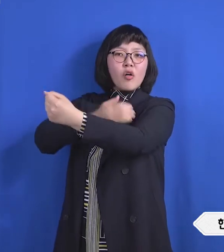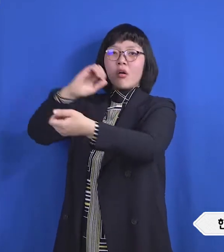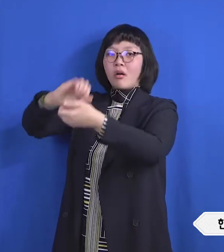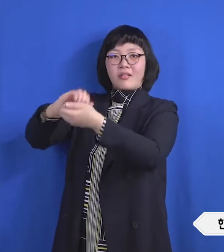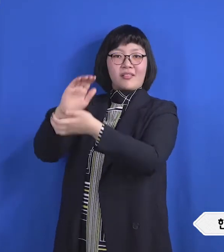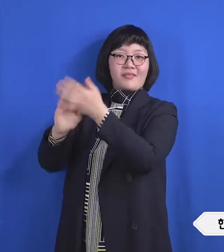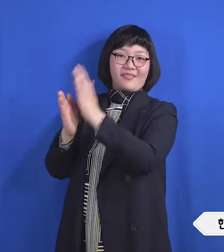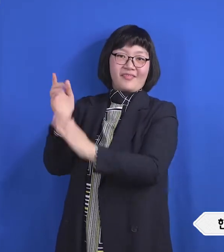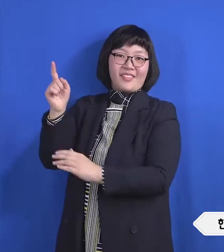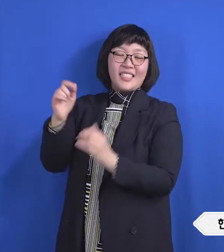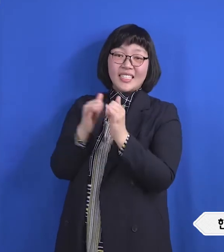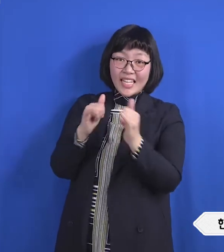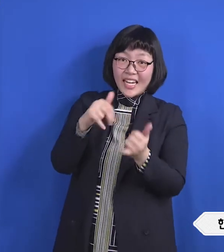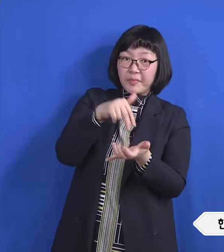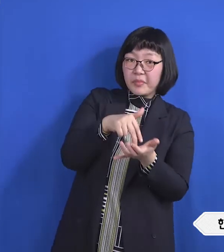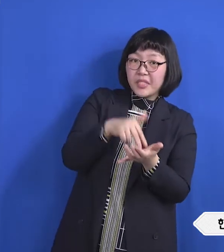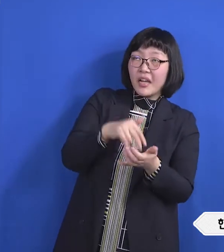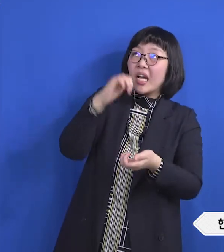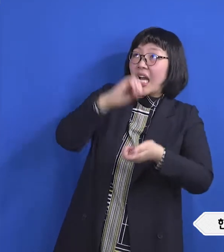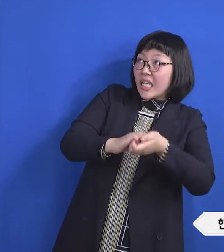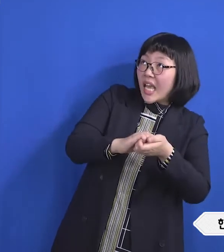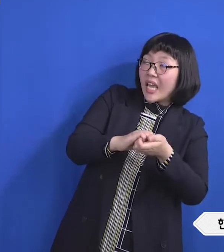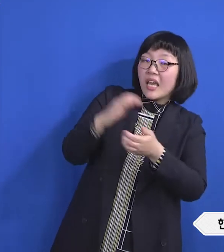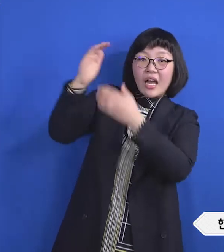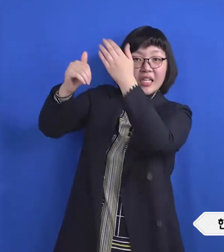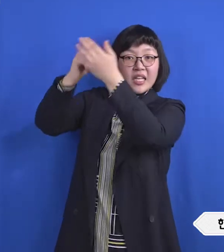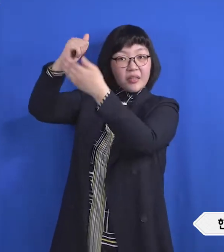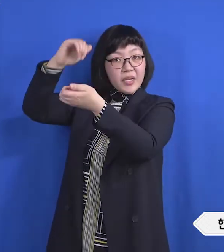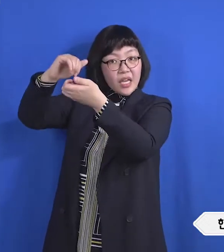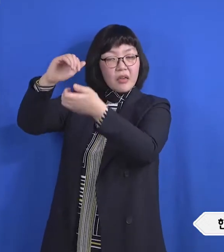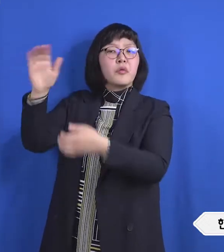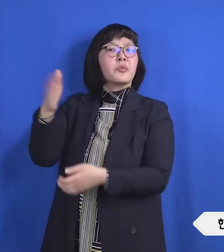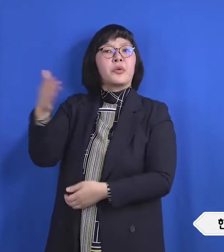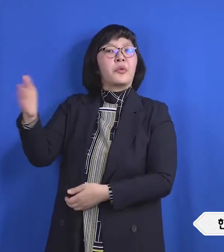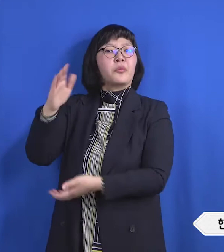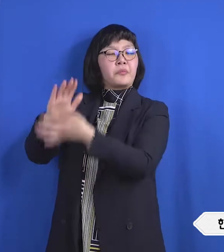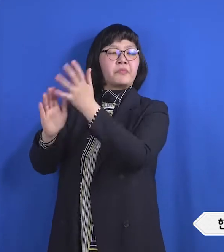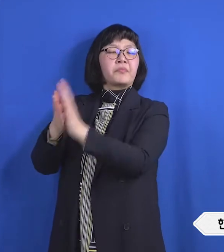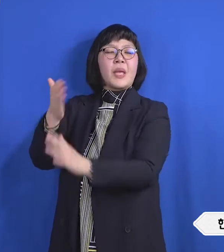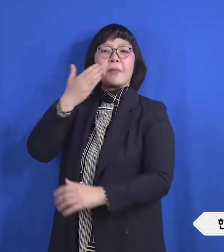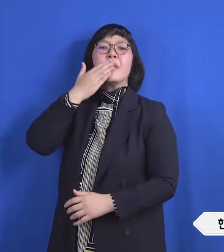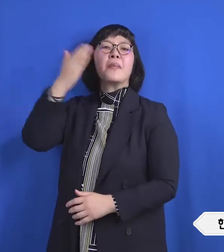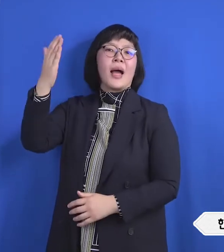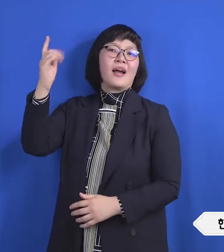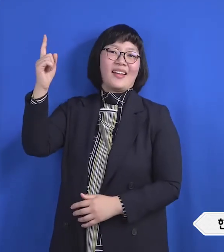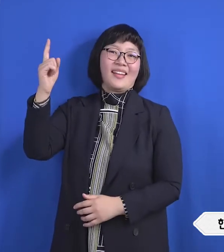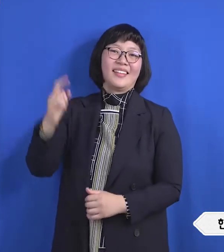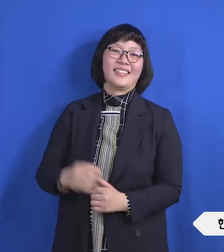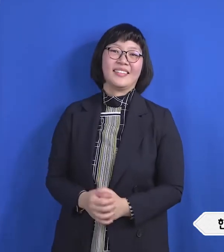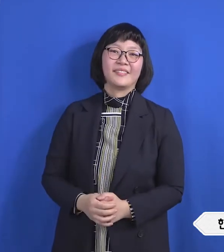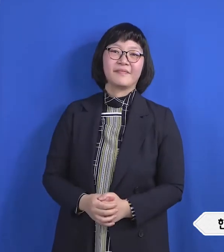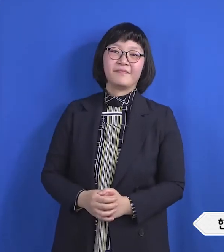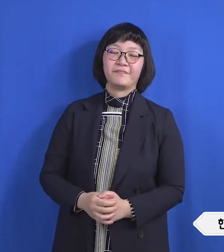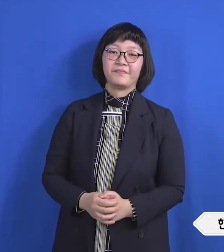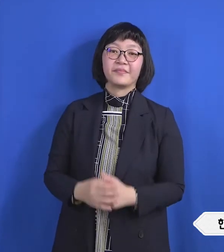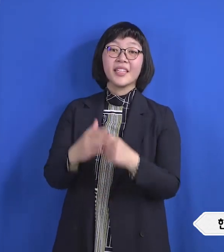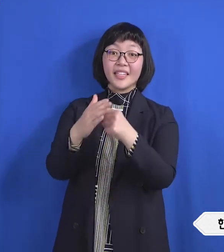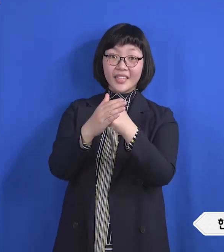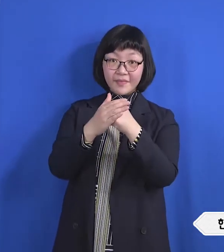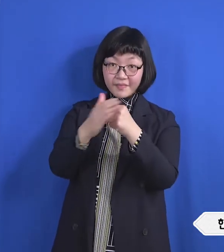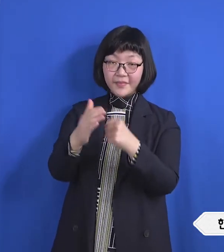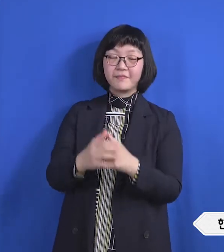시간 개념으로 5개월 전으로 돌아가서 하나님은 딸이 되도록 해주실 수 있는 것입니다.